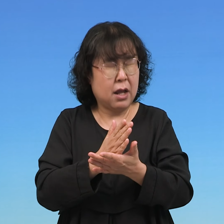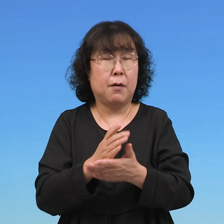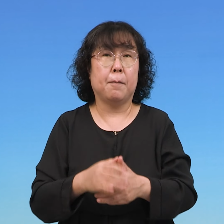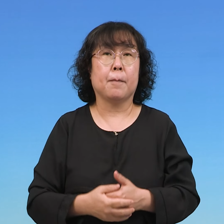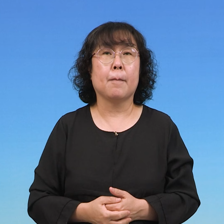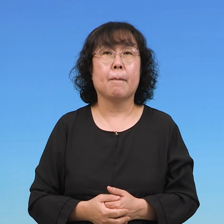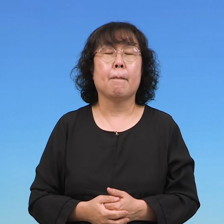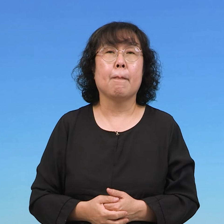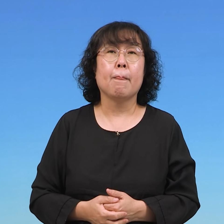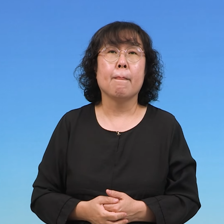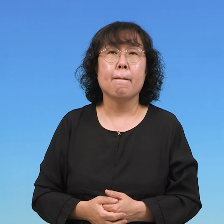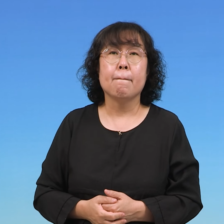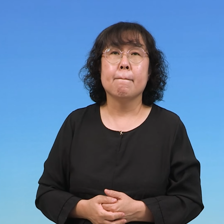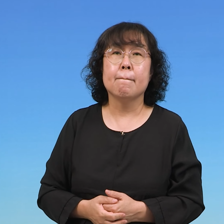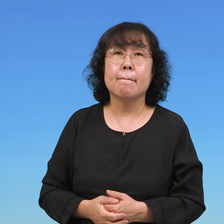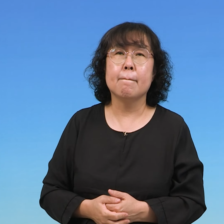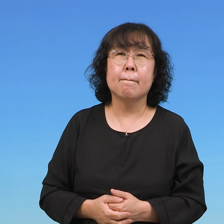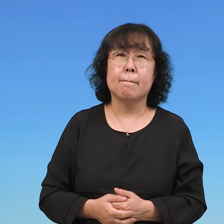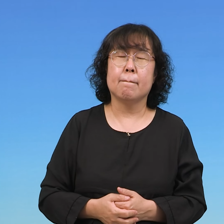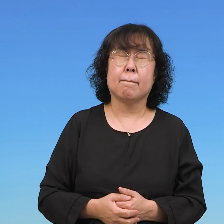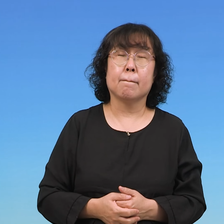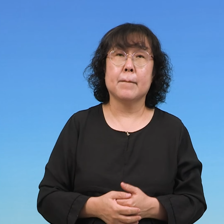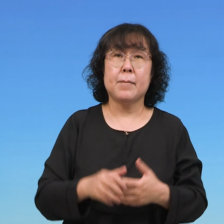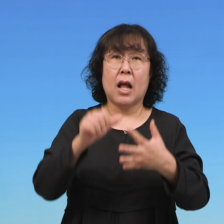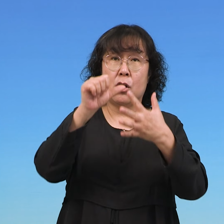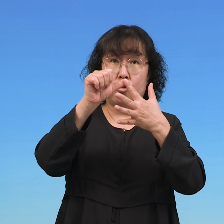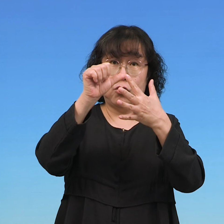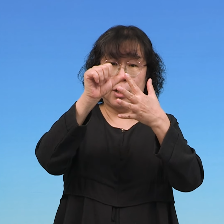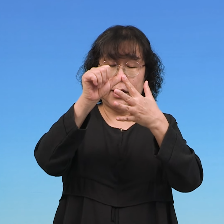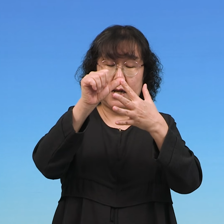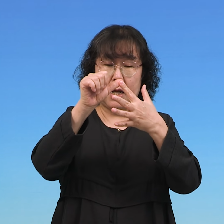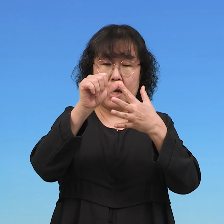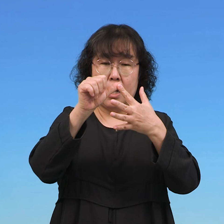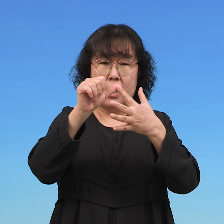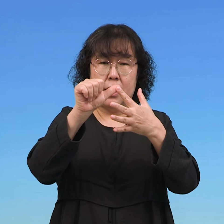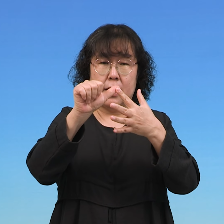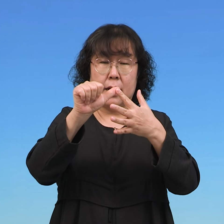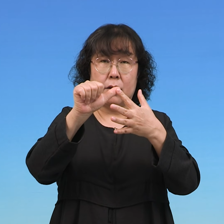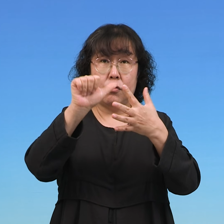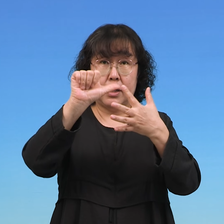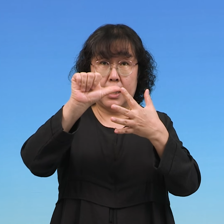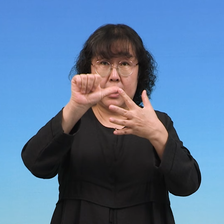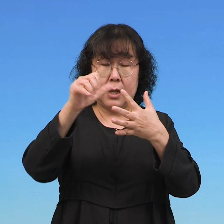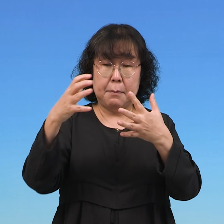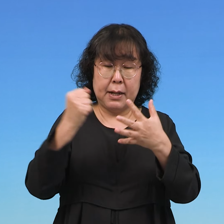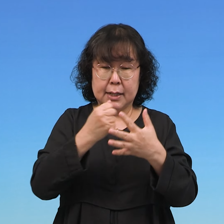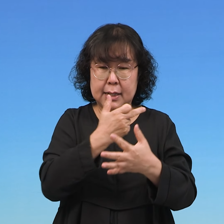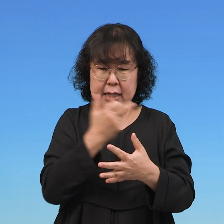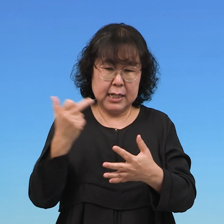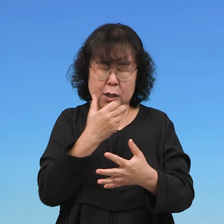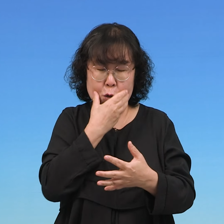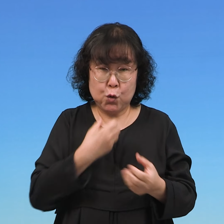됩니다. 저는요, 이 둘째 아들에게 찾아온 가장 큰 축복이